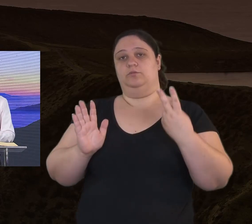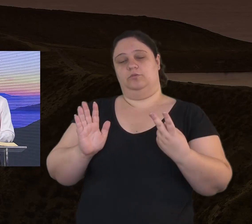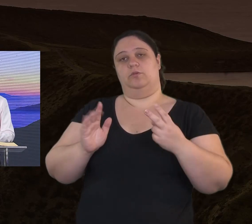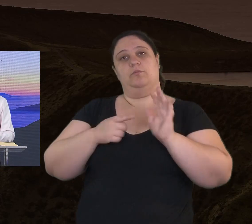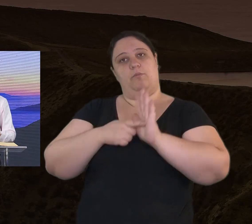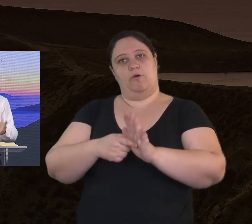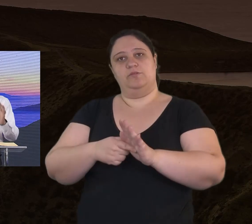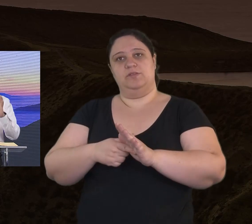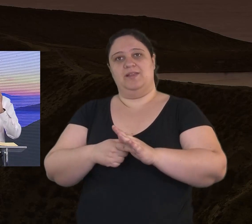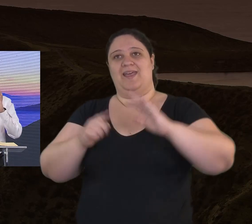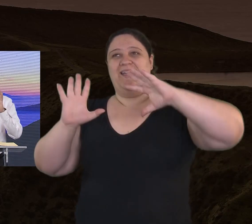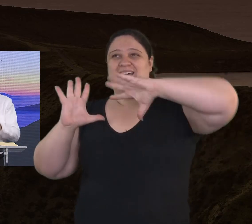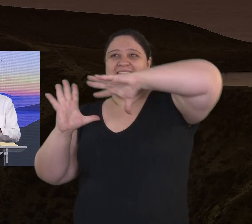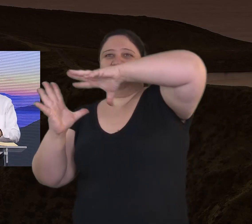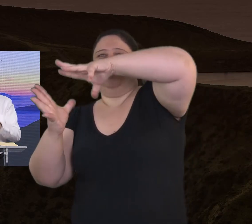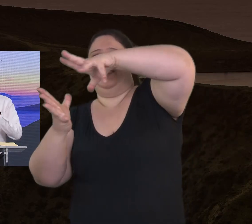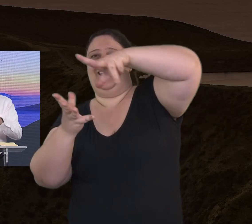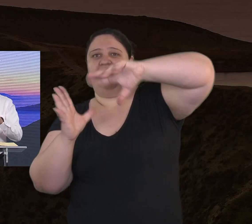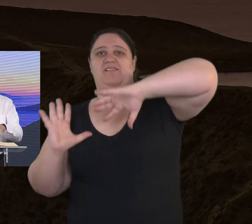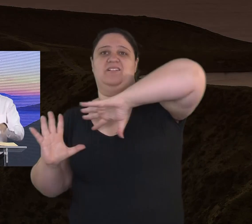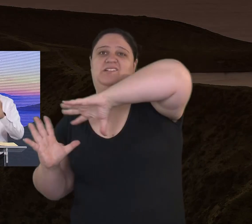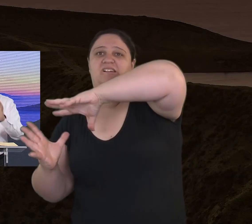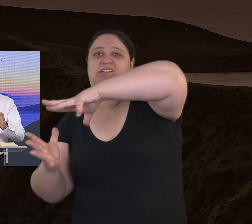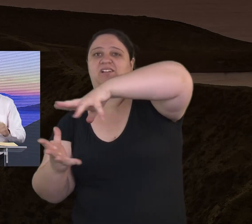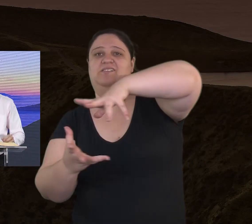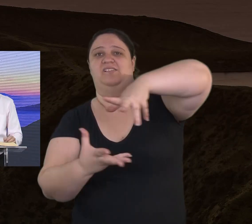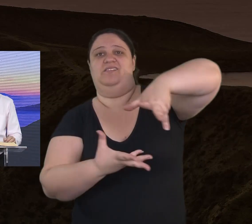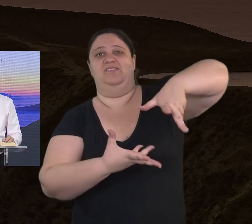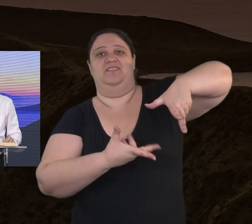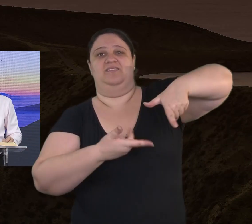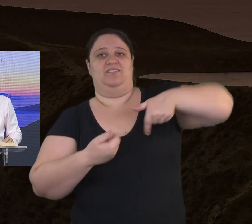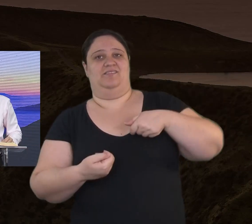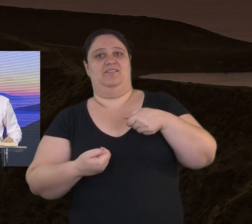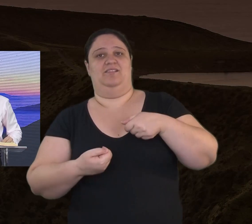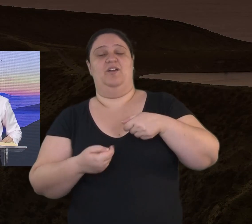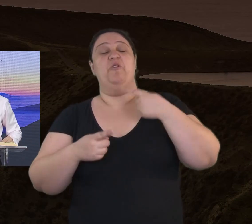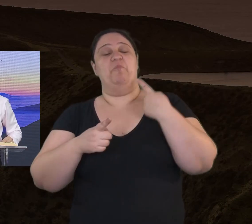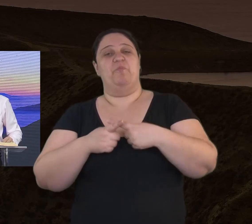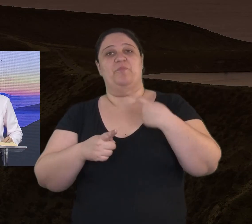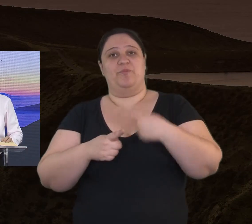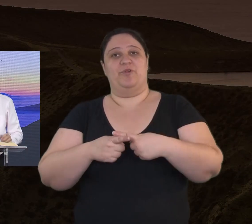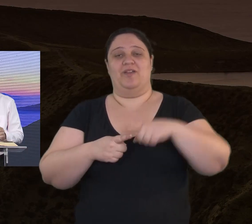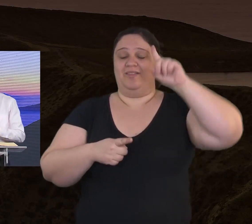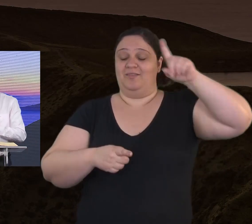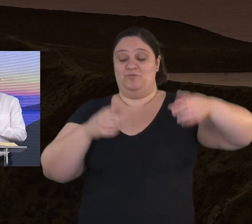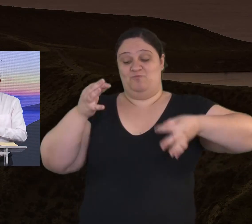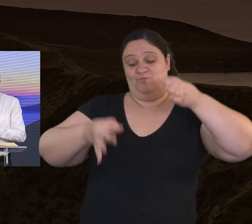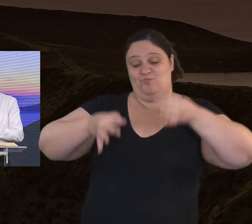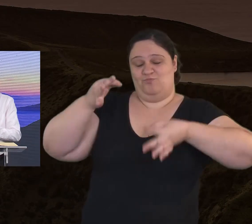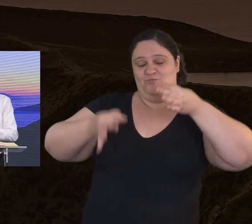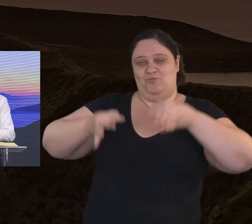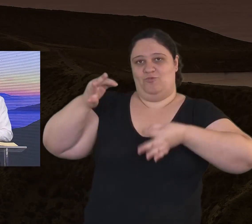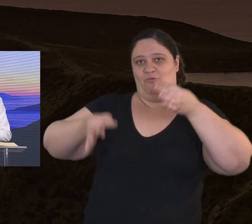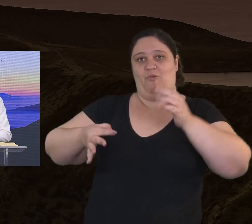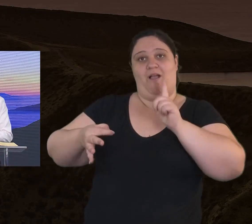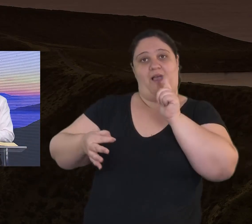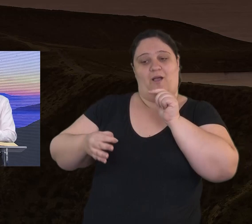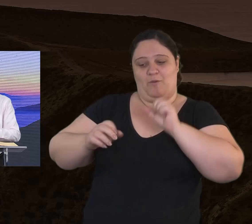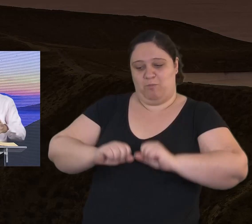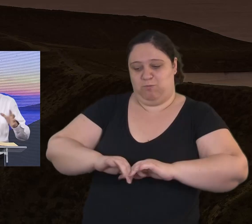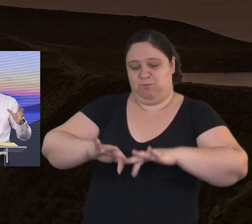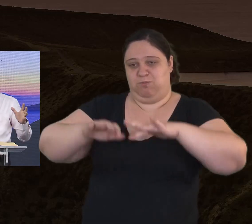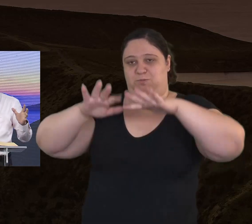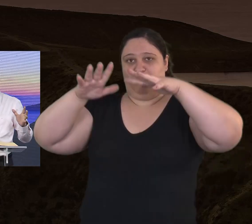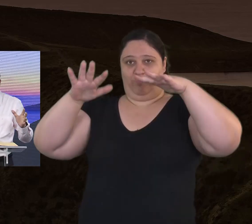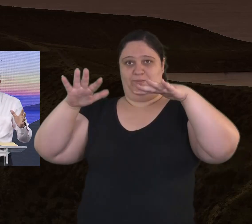forma e vazia, porque houve um julgamento de uma rebelião aqui na terra. Tá? Portanto, meus queridos irmãos,